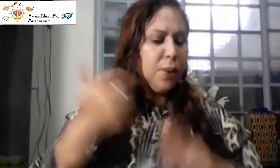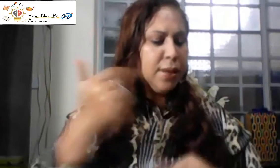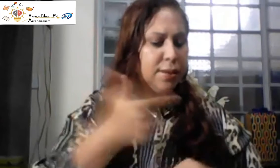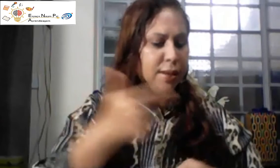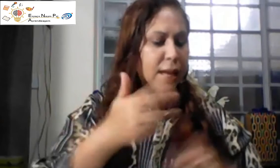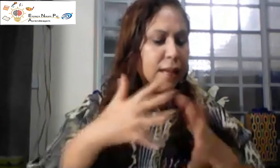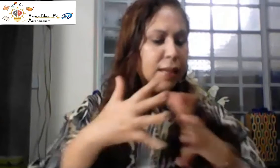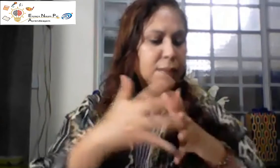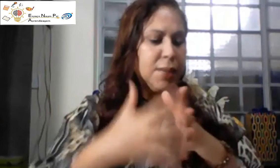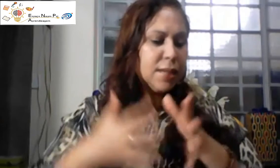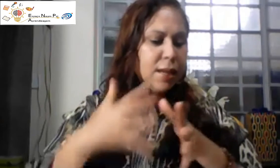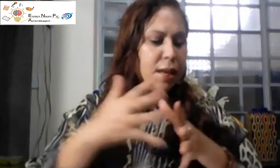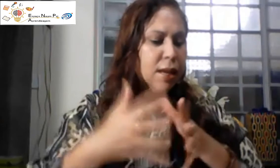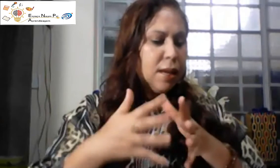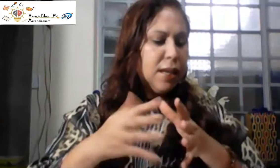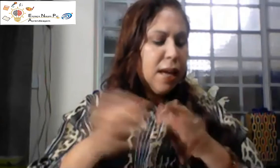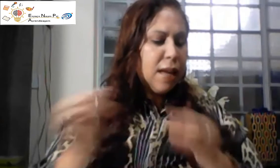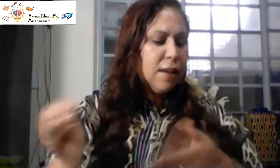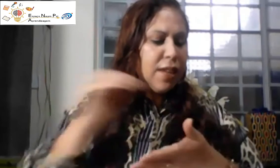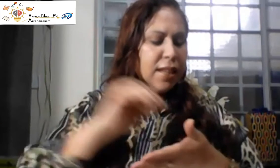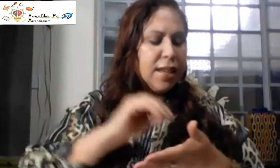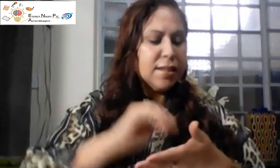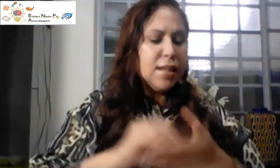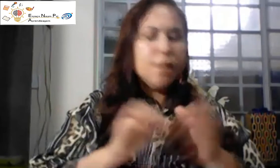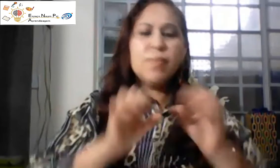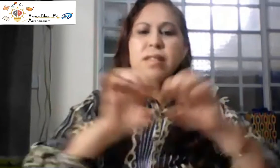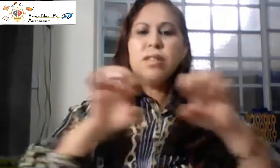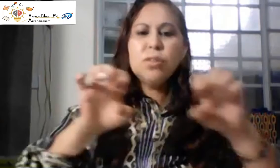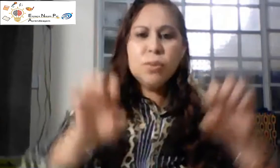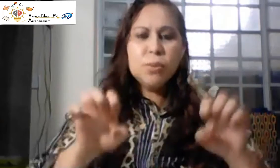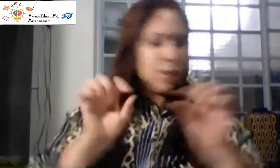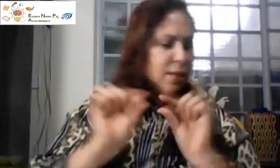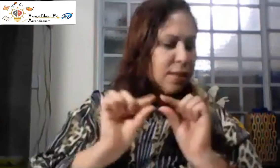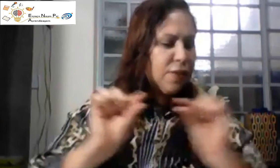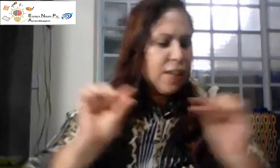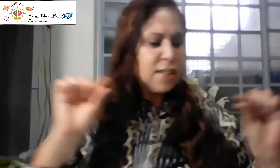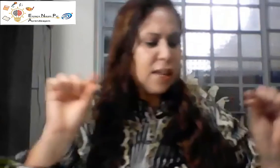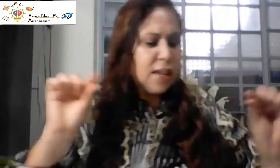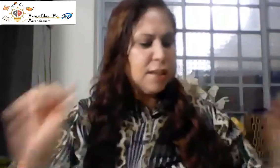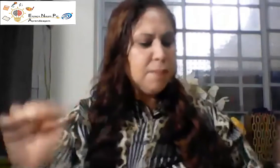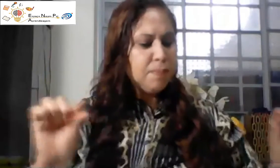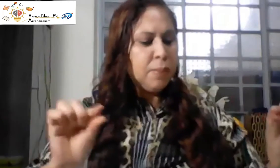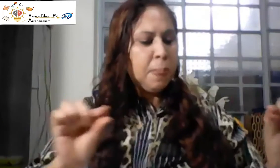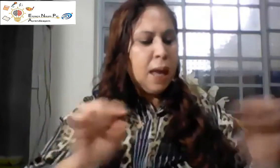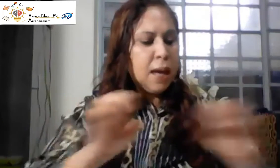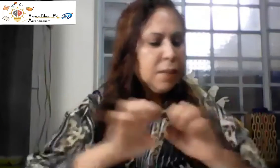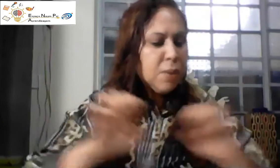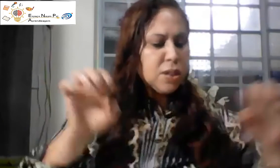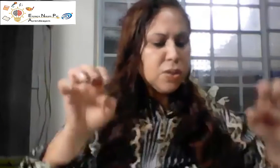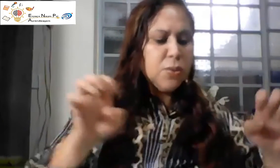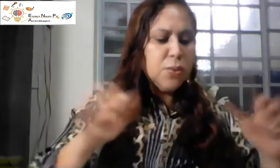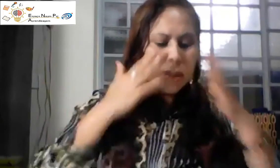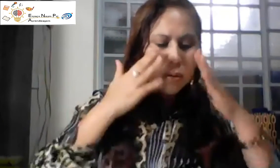sintático 2 da Libras, que aí vai trazer as estruturas frasais, né? Aqui